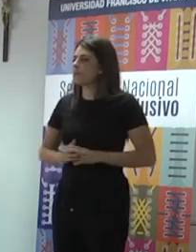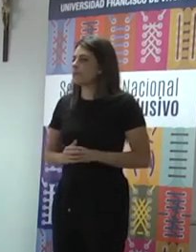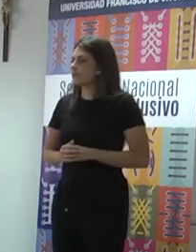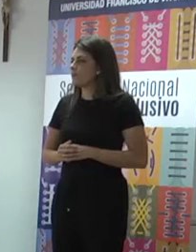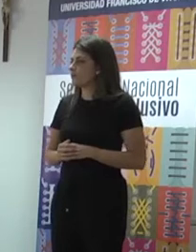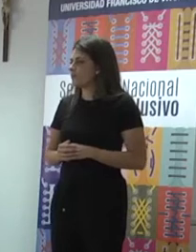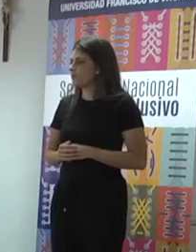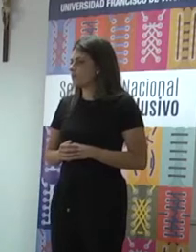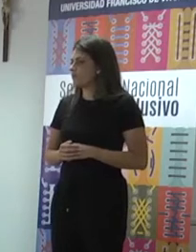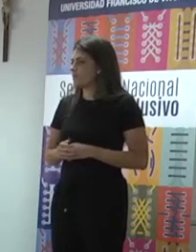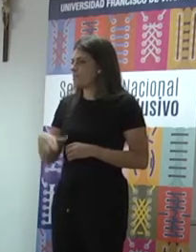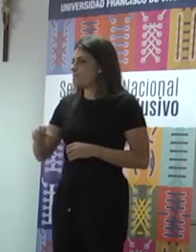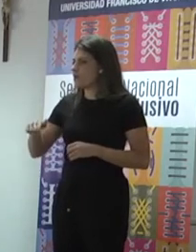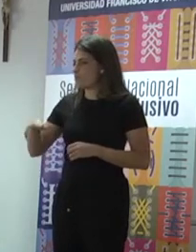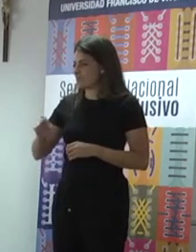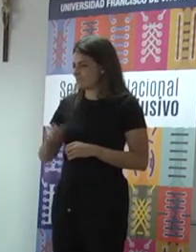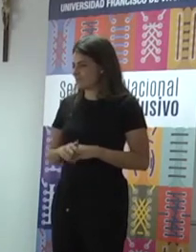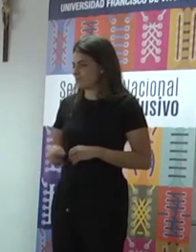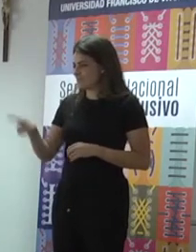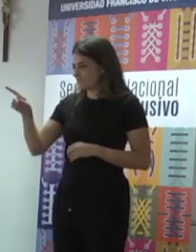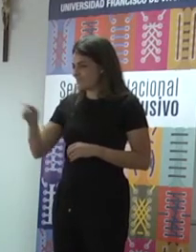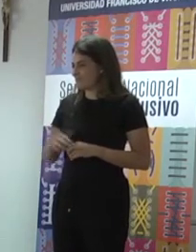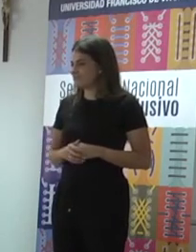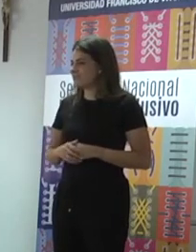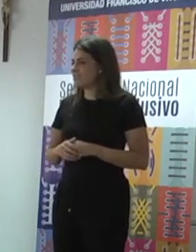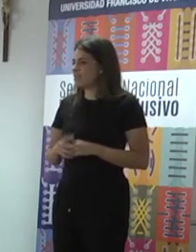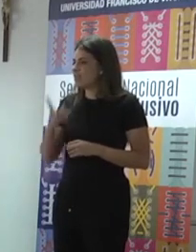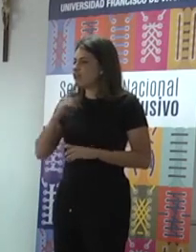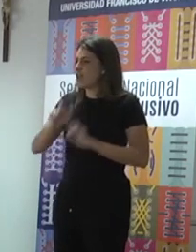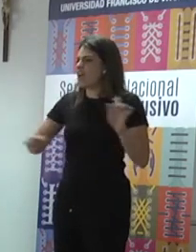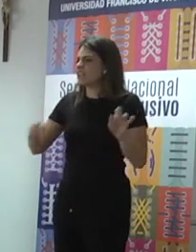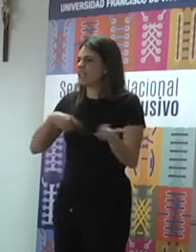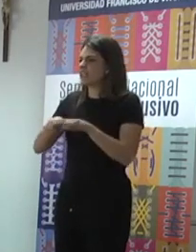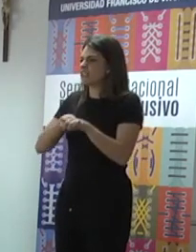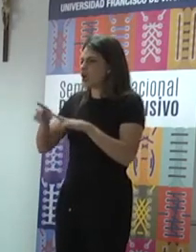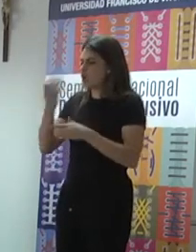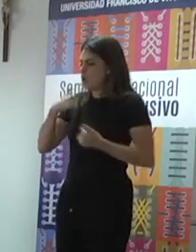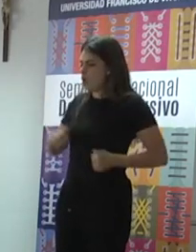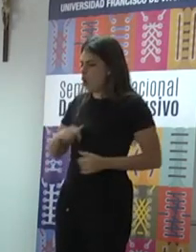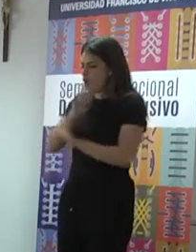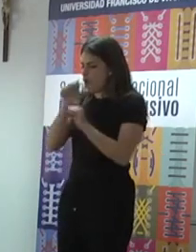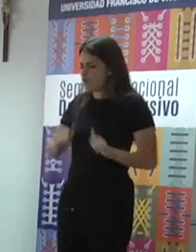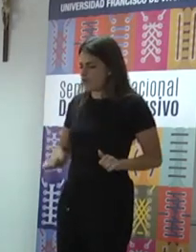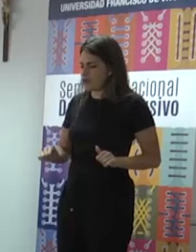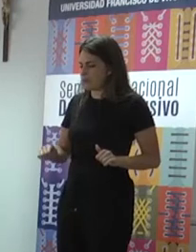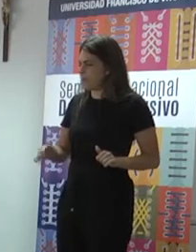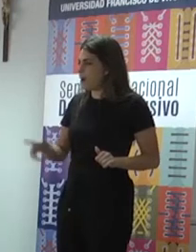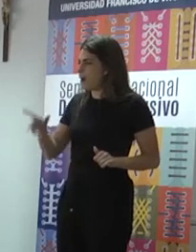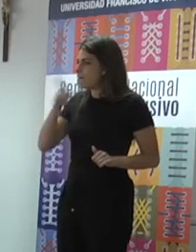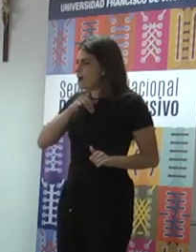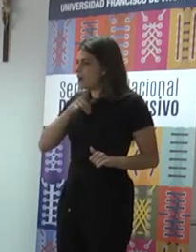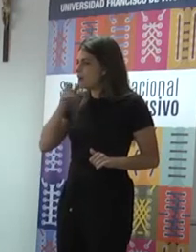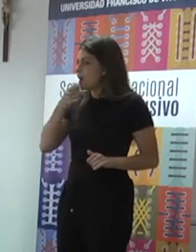No, no ha sido tú, no, no. Manuel Sillero. Hay mucha gente que le critica por su forma de ser, por su forma de tal. A mí es un tío que me